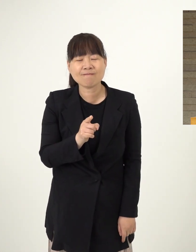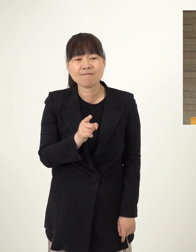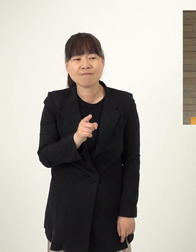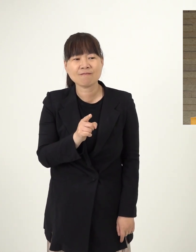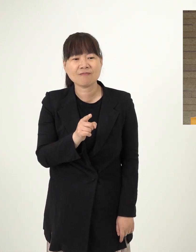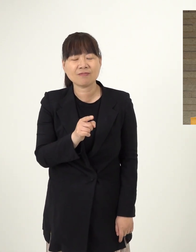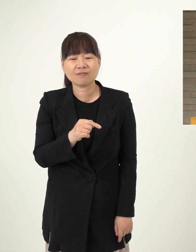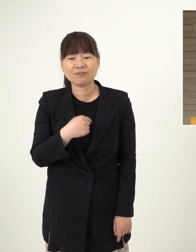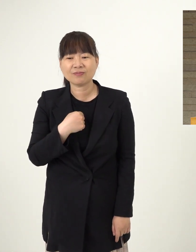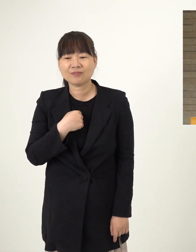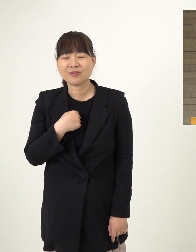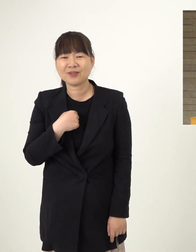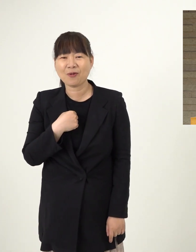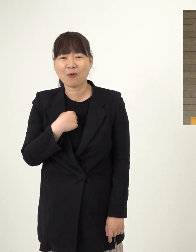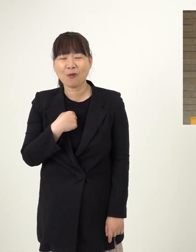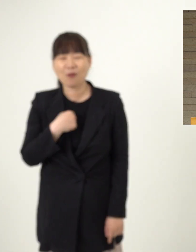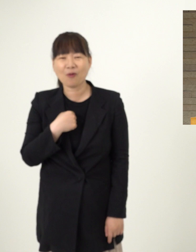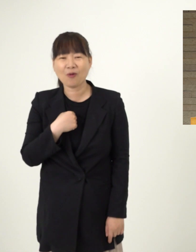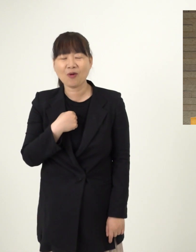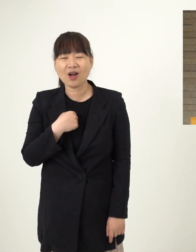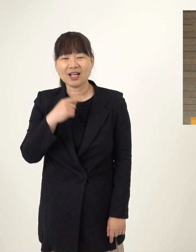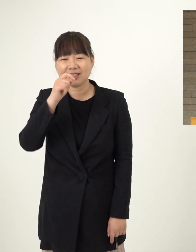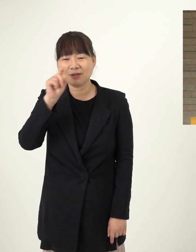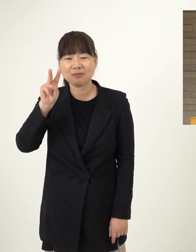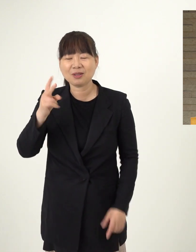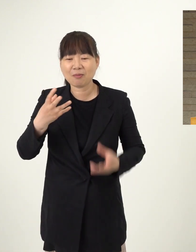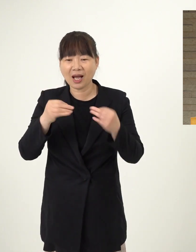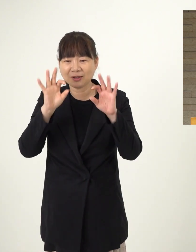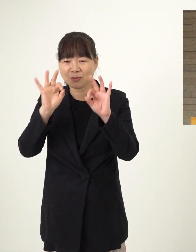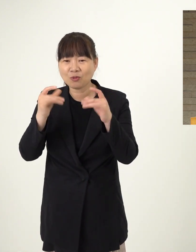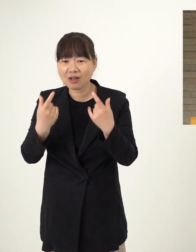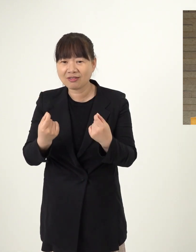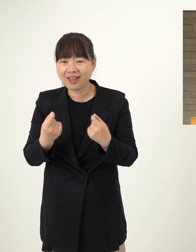제가 사극을 너무 봤죠? 네?